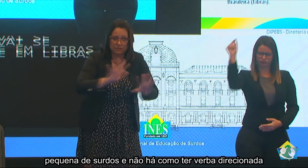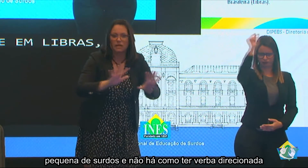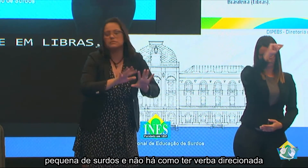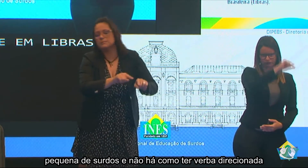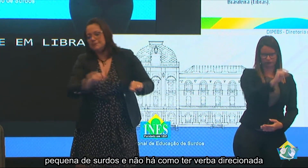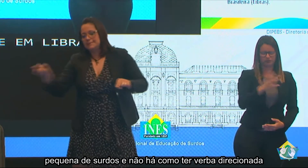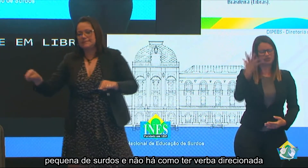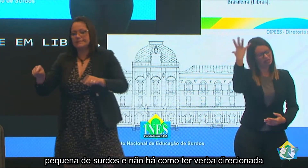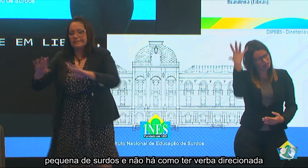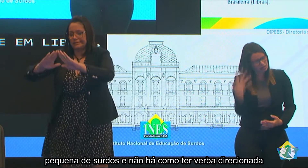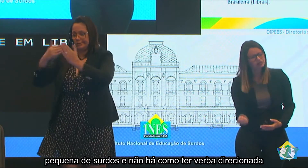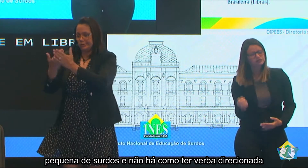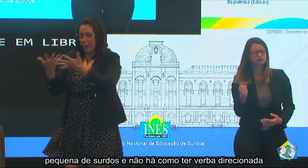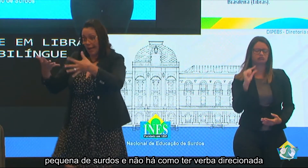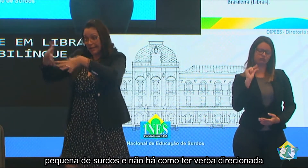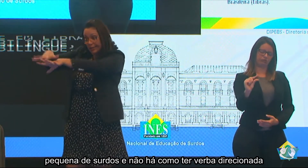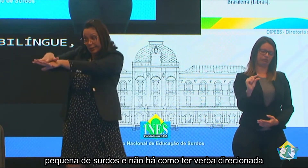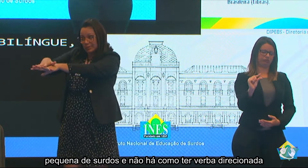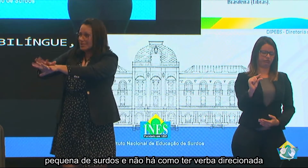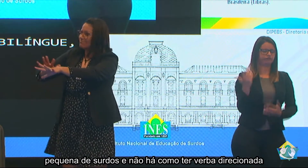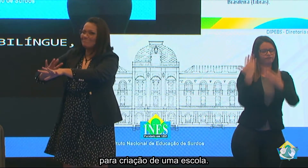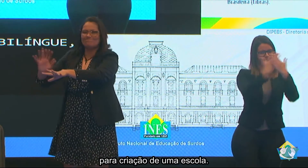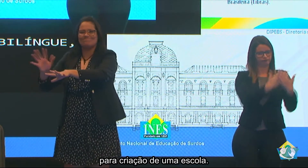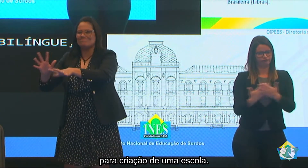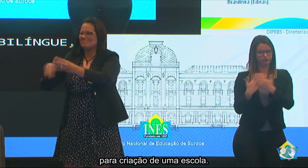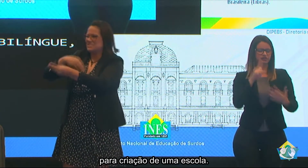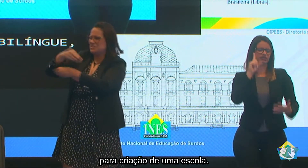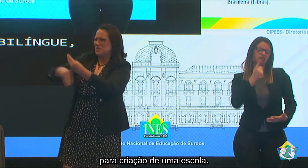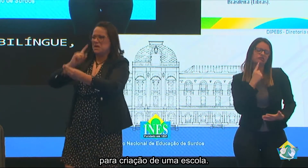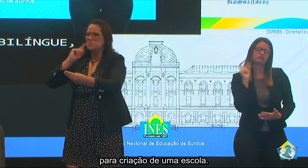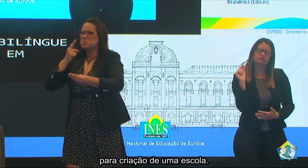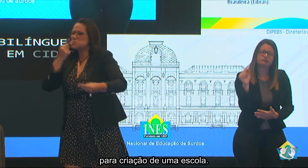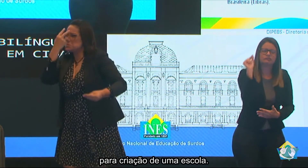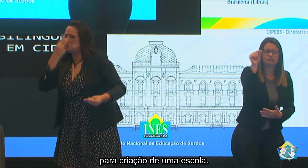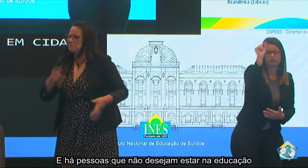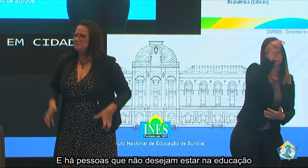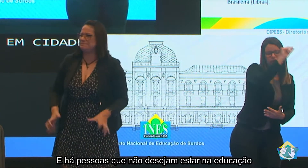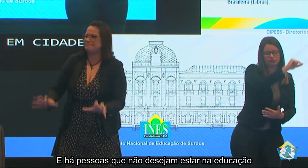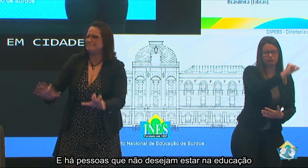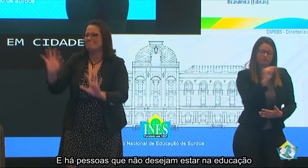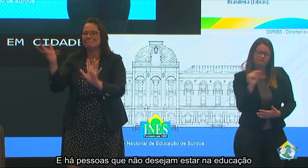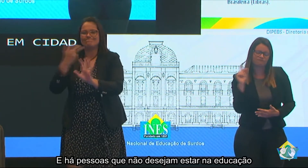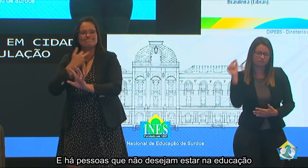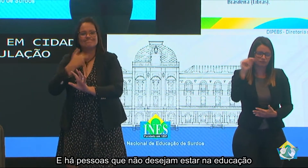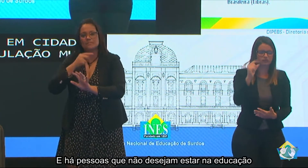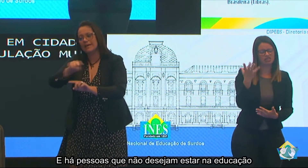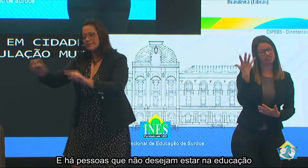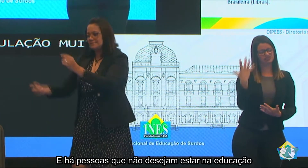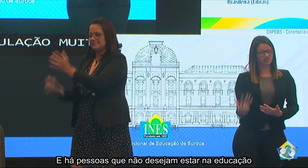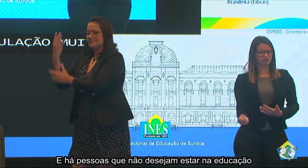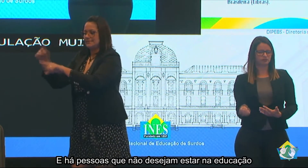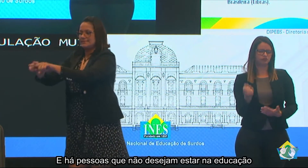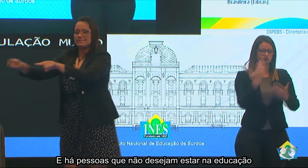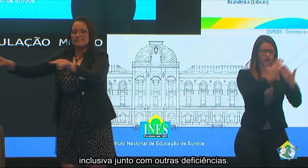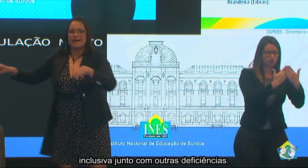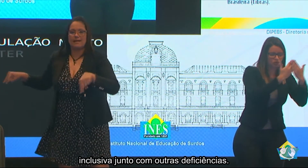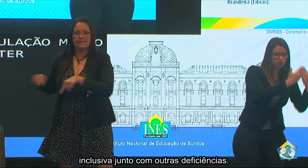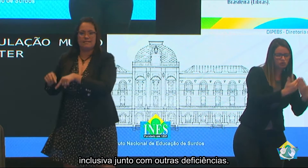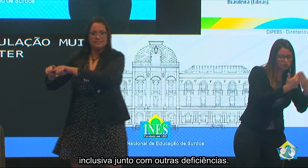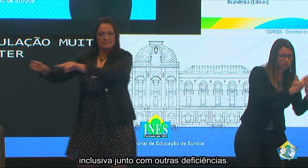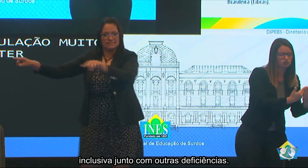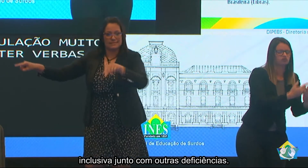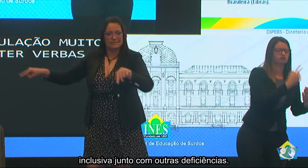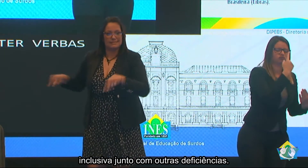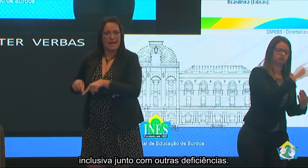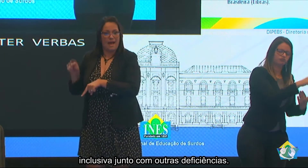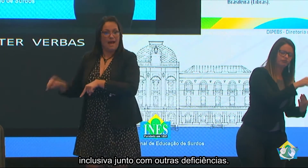de surdos, não há como ter verba direcionada para a criação de uma escola, e há pessoas que não desejam estar na educação inclusiva